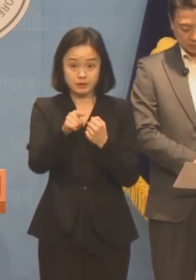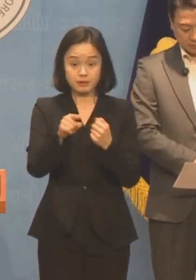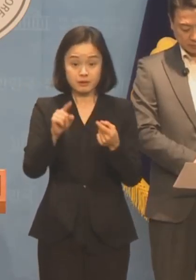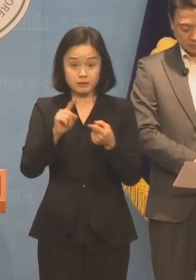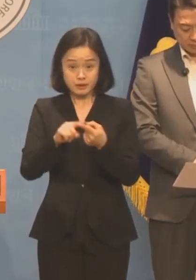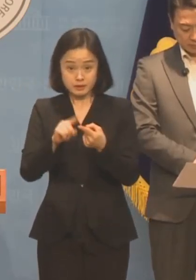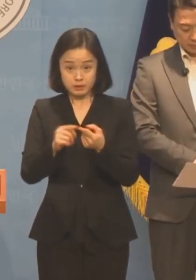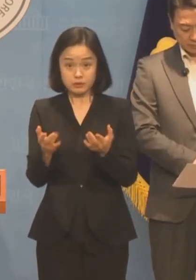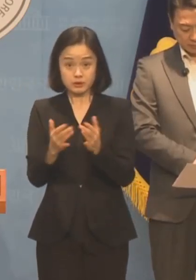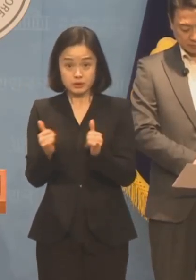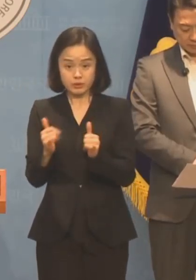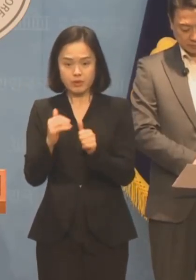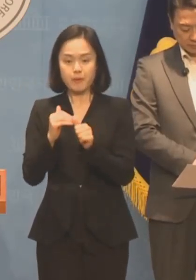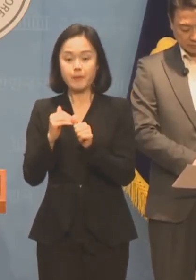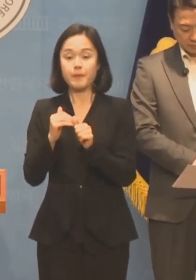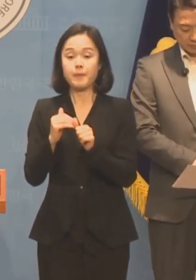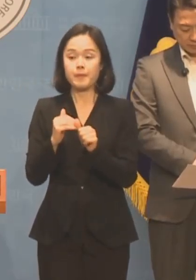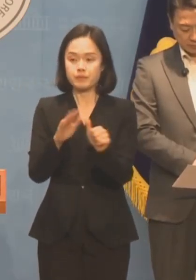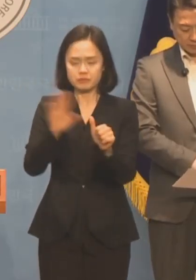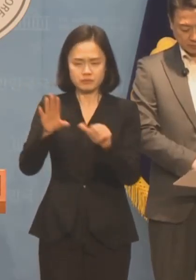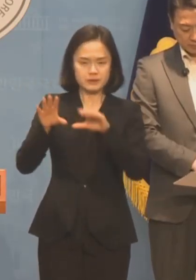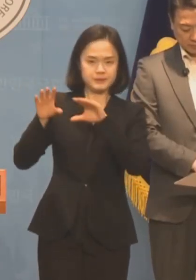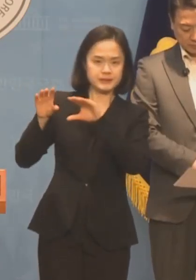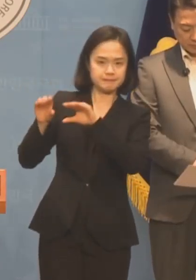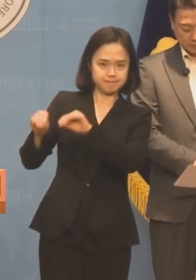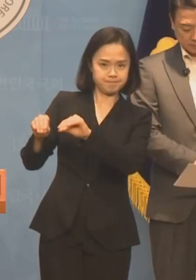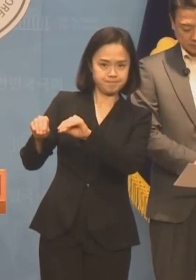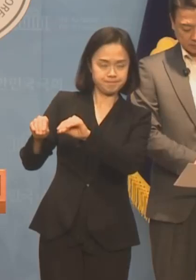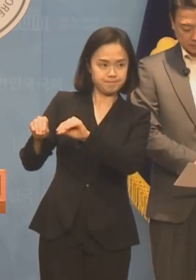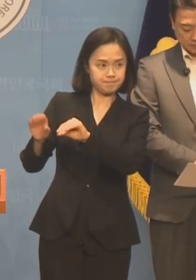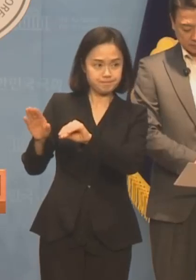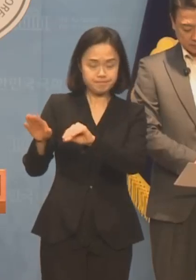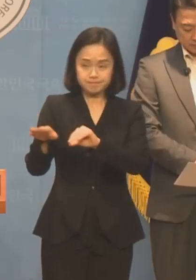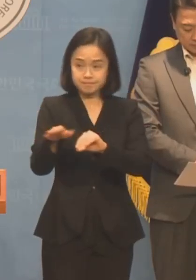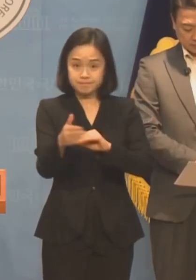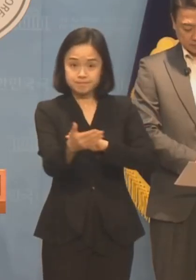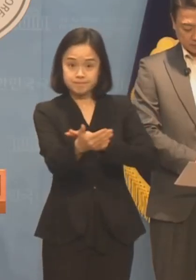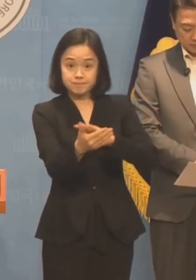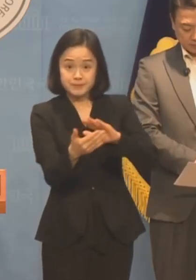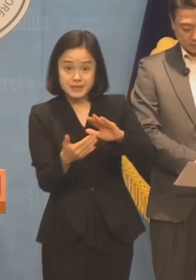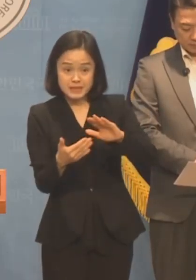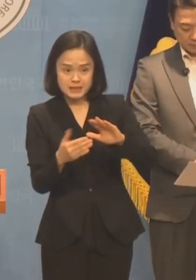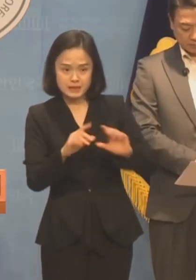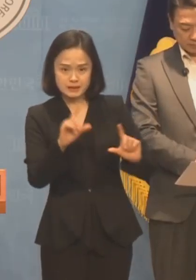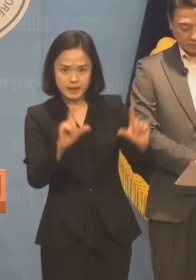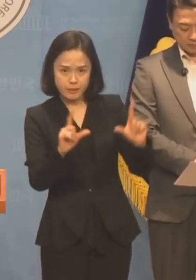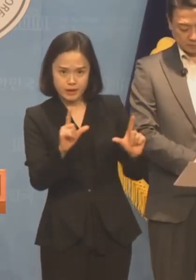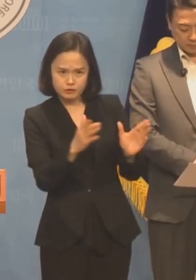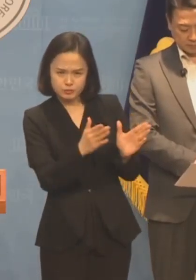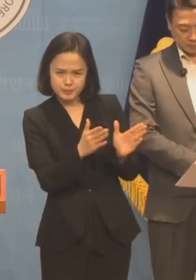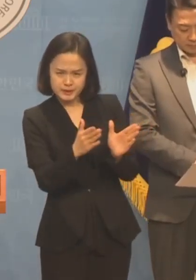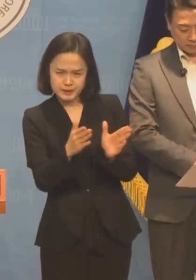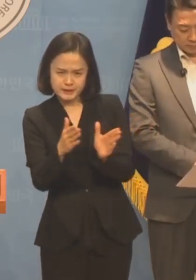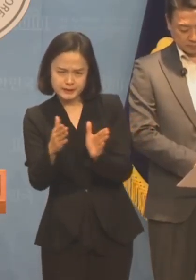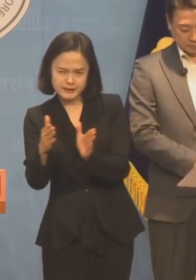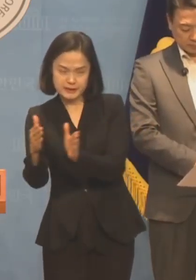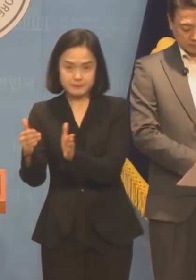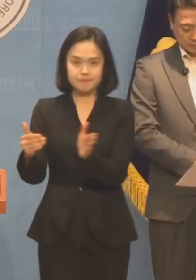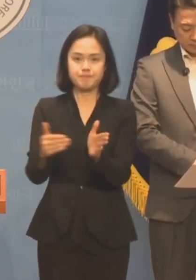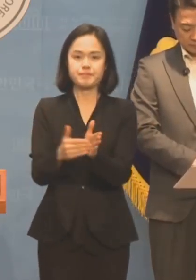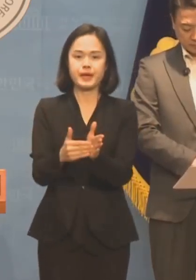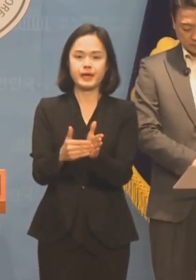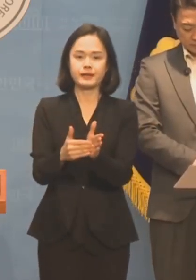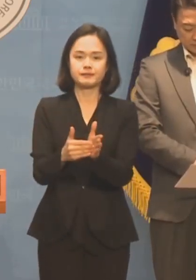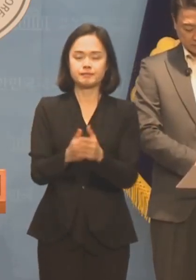흑복 착용까지 검토하는 등 준비 태세를 강화시켰습니다. 검찰의 공소장에는 확인되지 않은